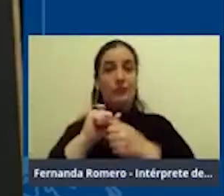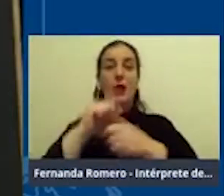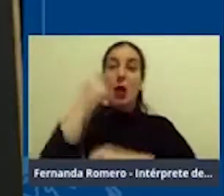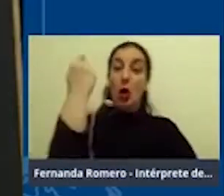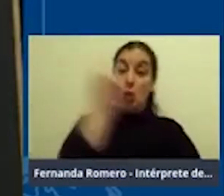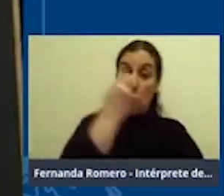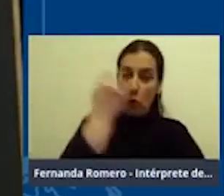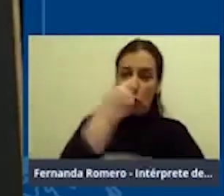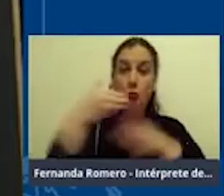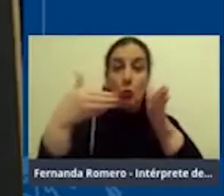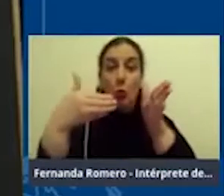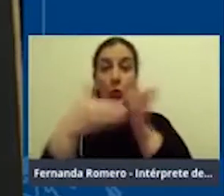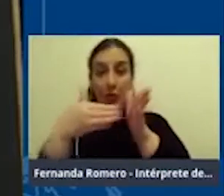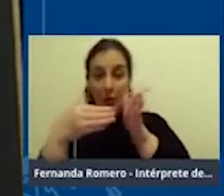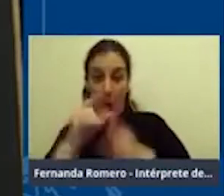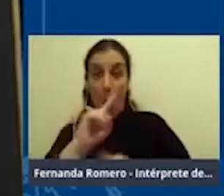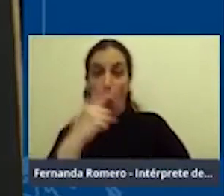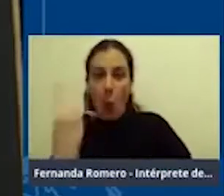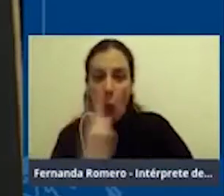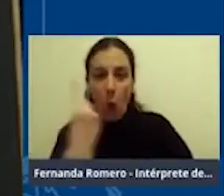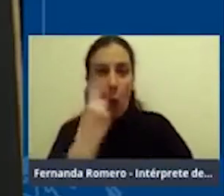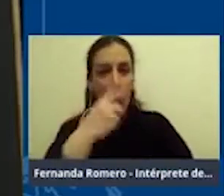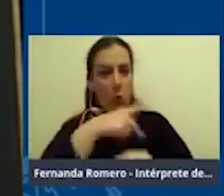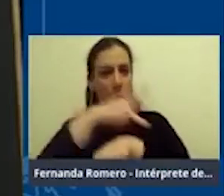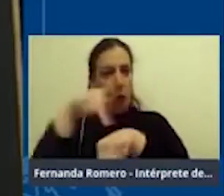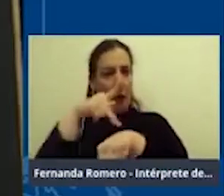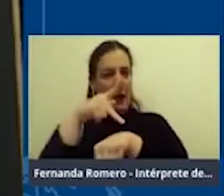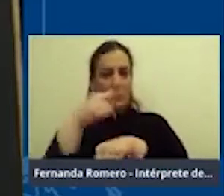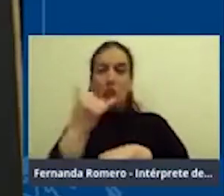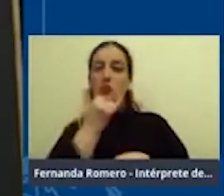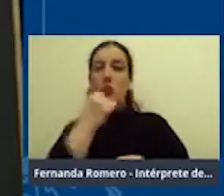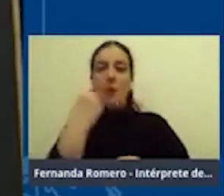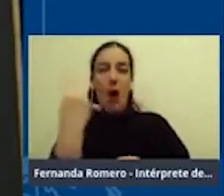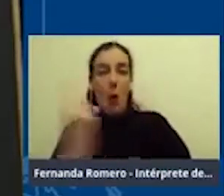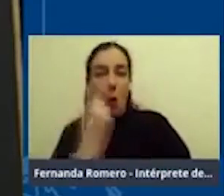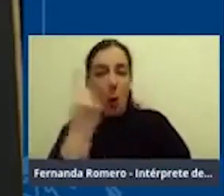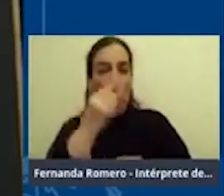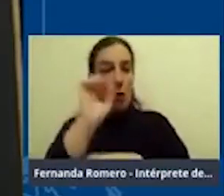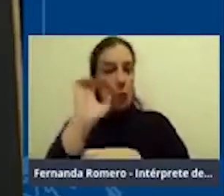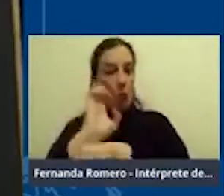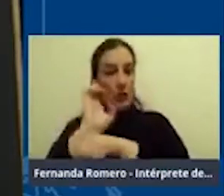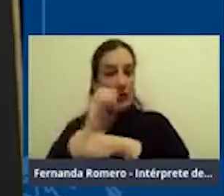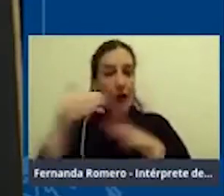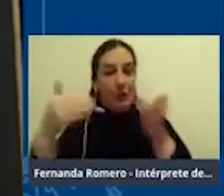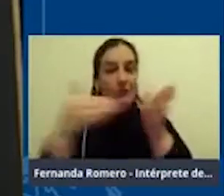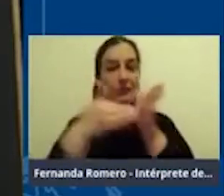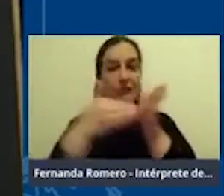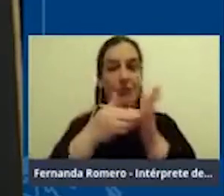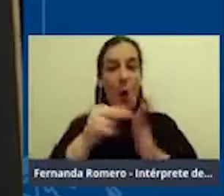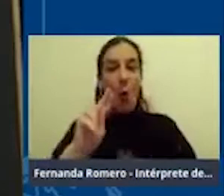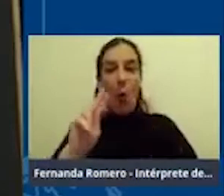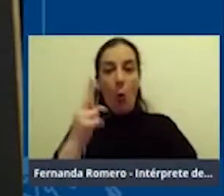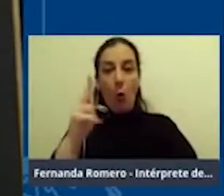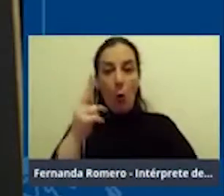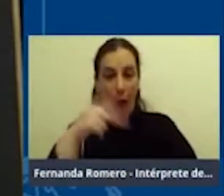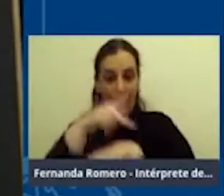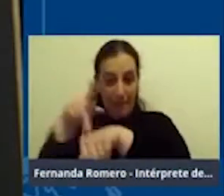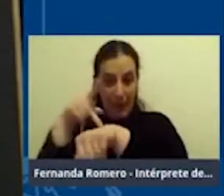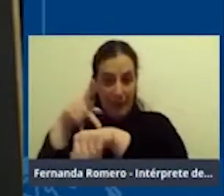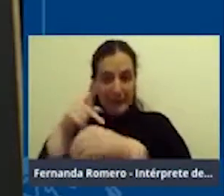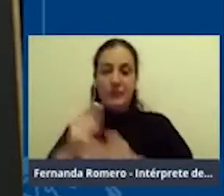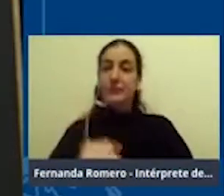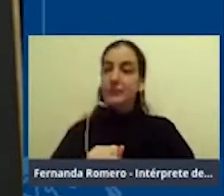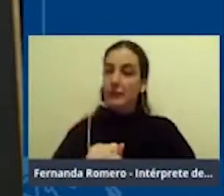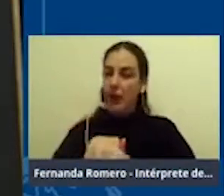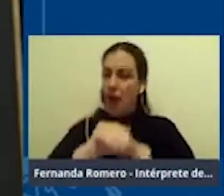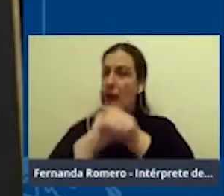faz fronteira, que é o único país, o único estado, melhor dizendo, que faz fronteira, que é o caso do Uruguai. A pandemia veio